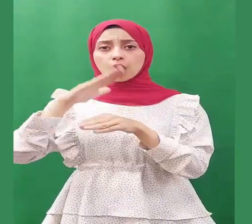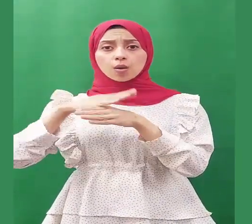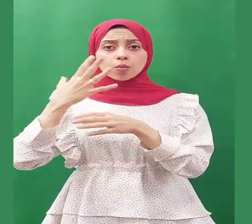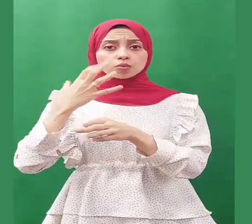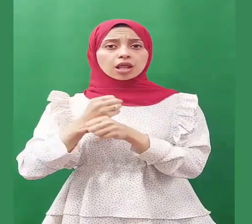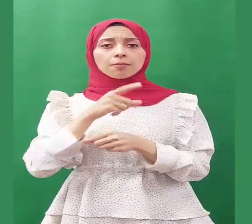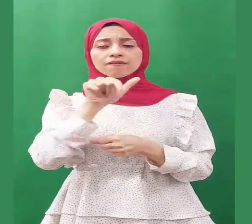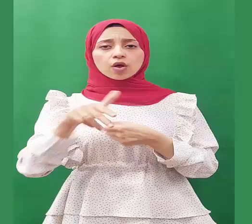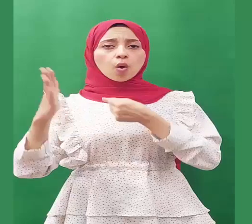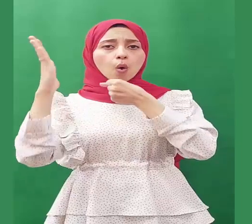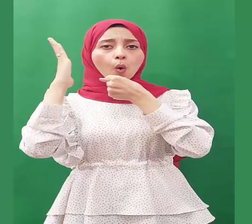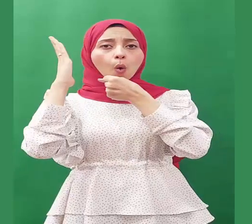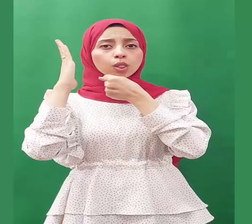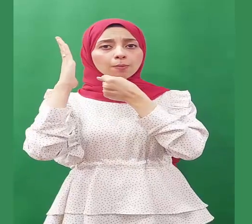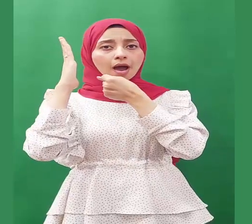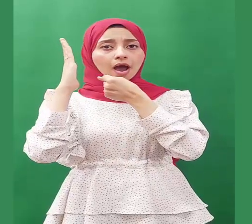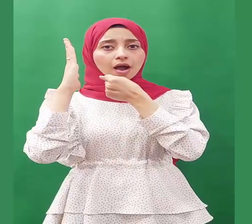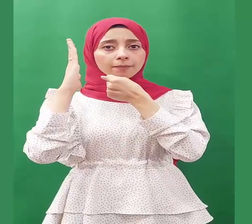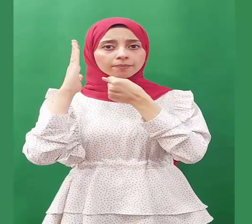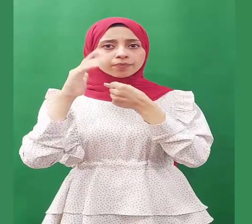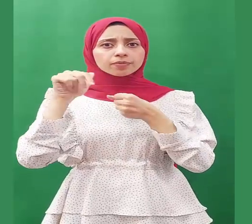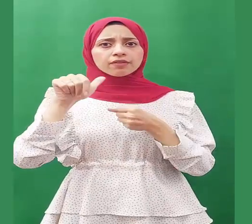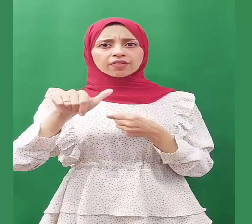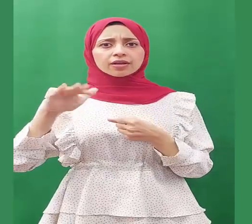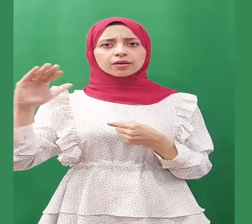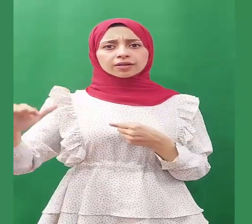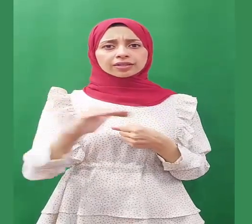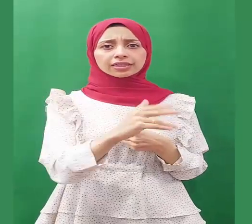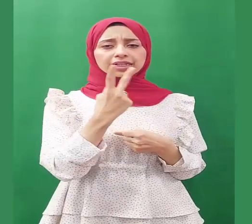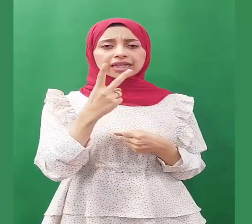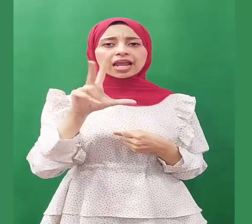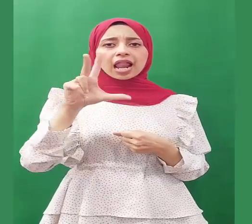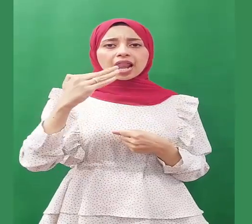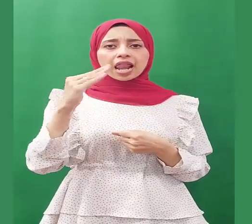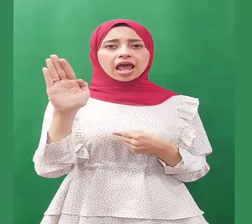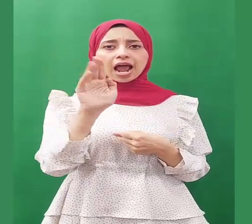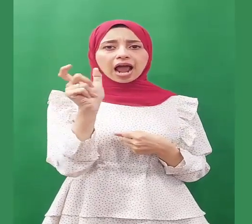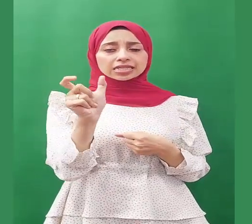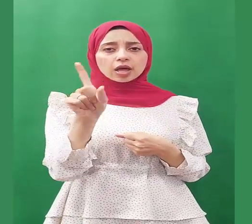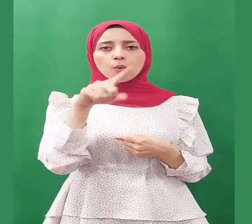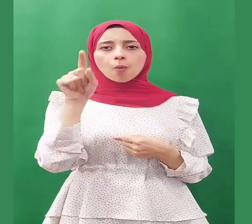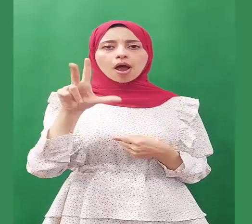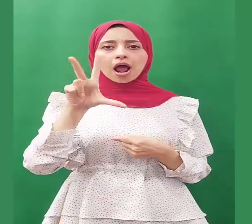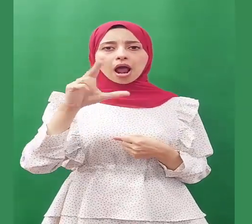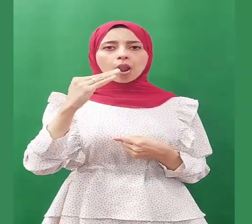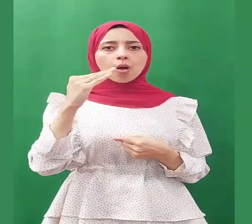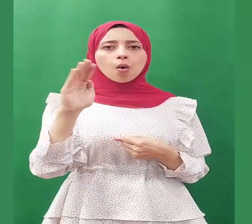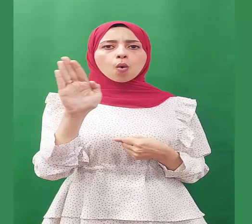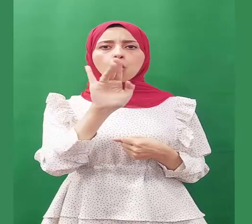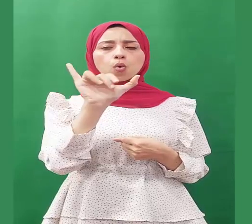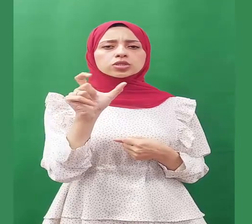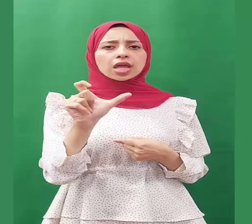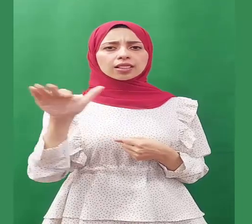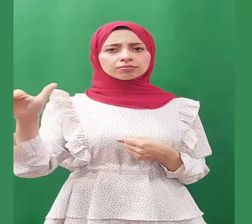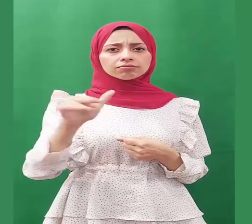يخطب على المنبر اذ جاء الحسن والحسين عليهما قميصان